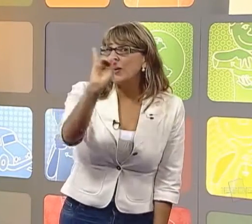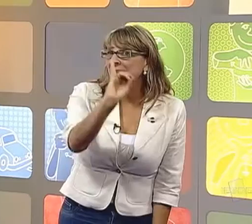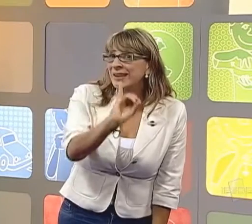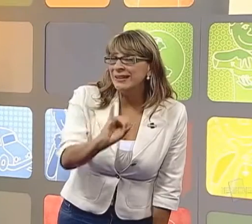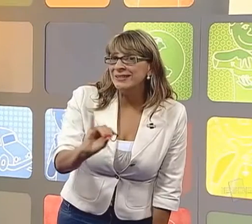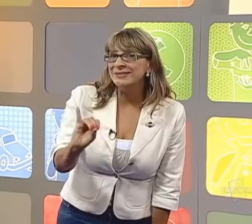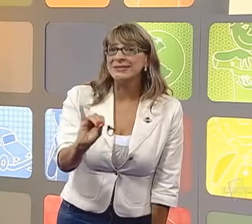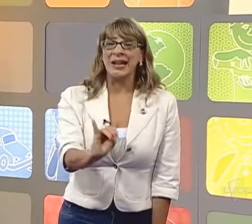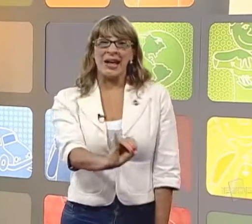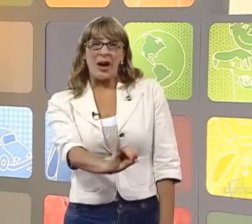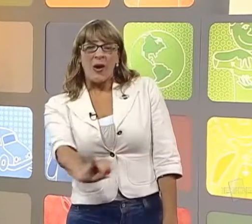oi,